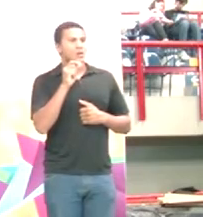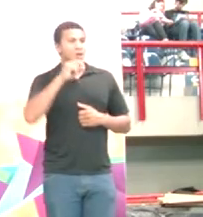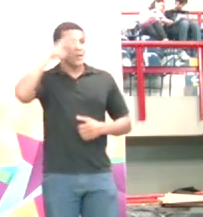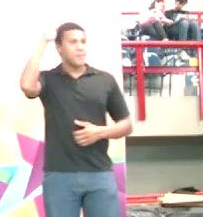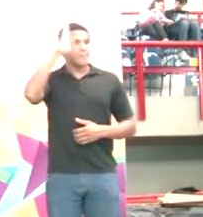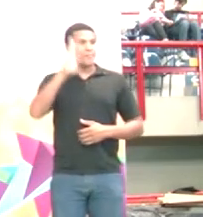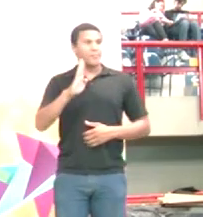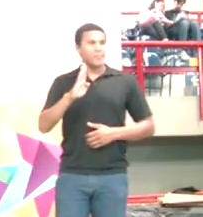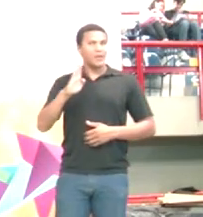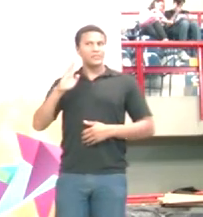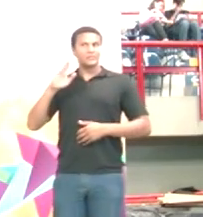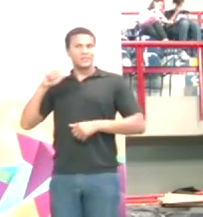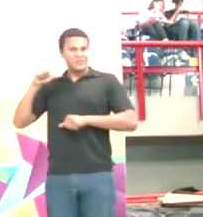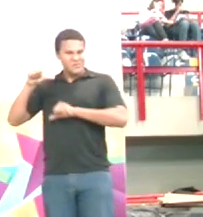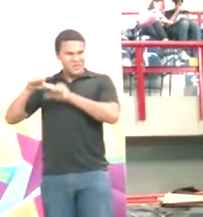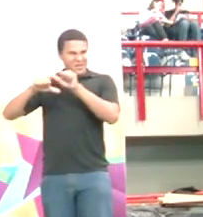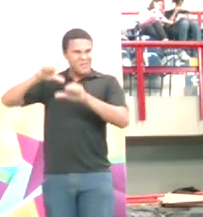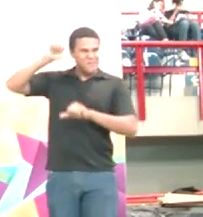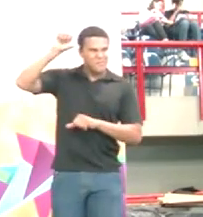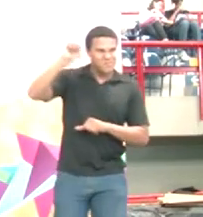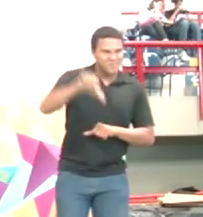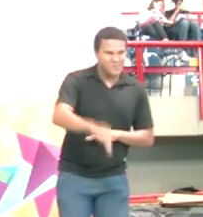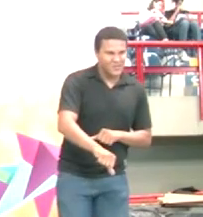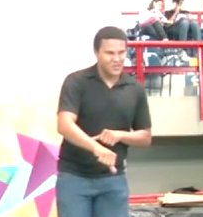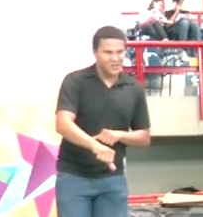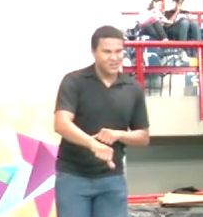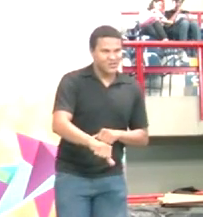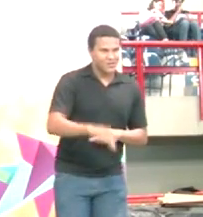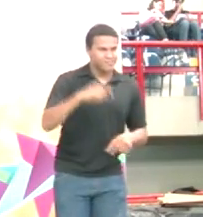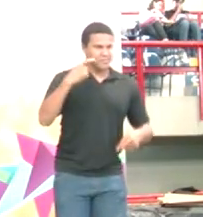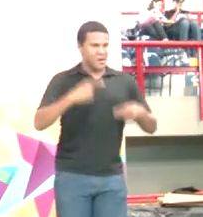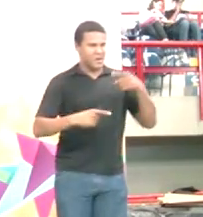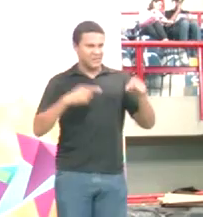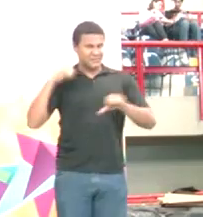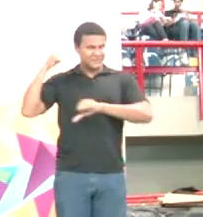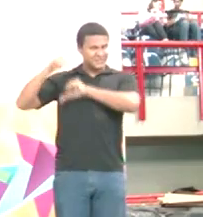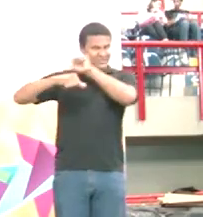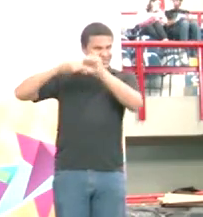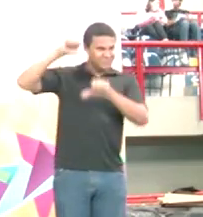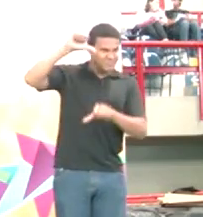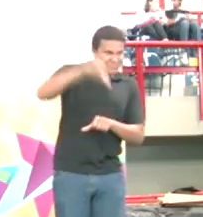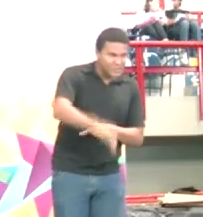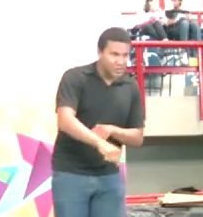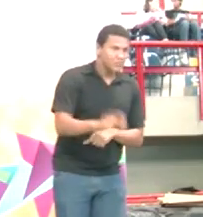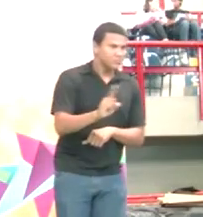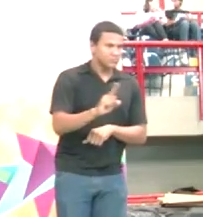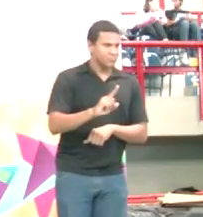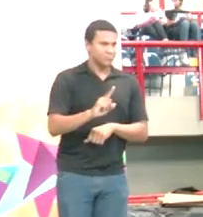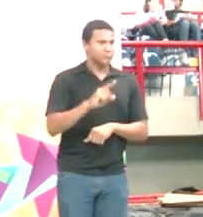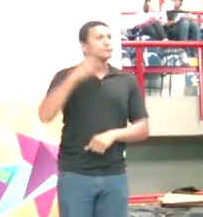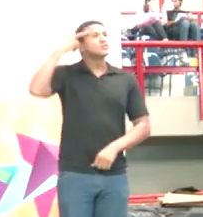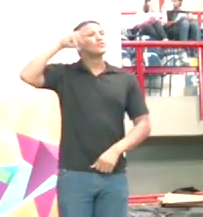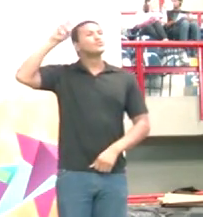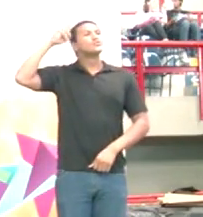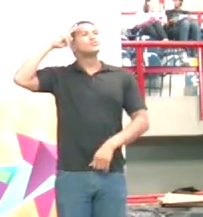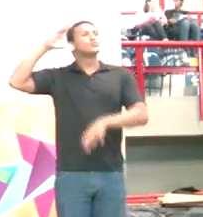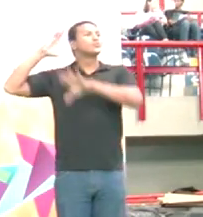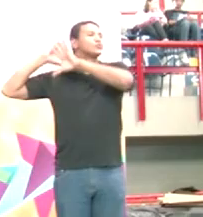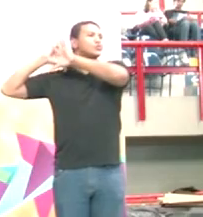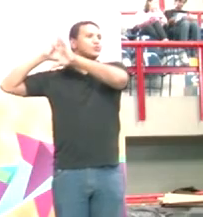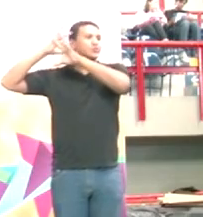não está pior em termos políticos, historicamente